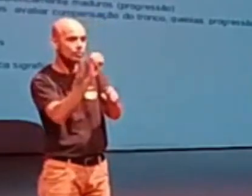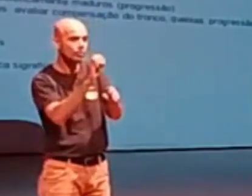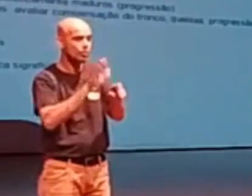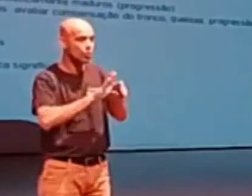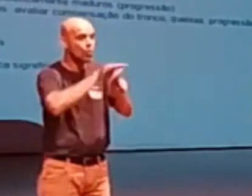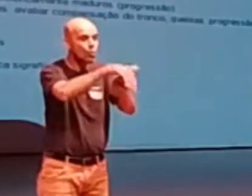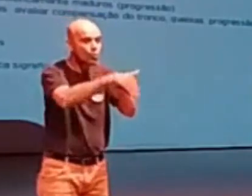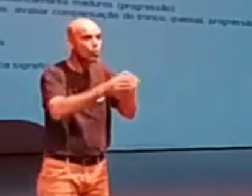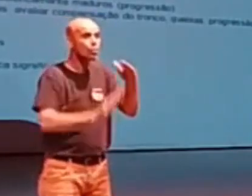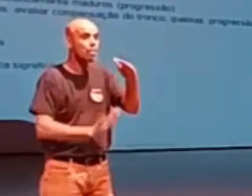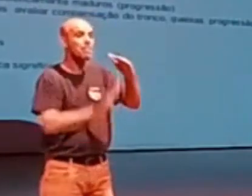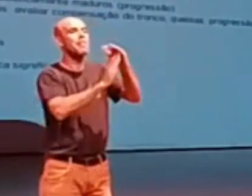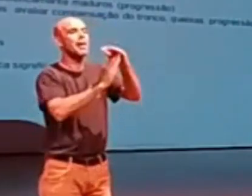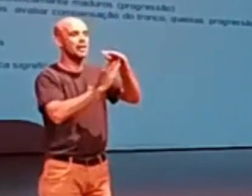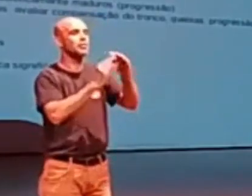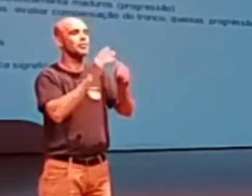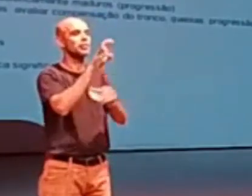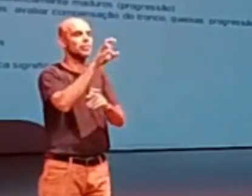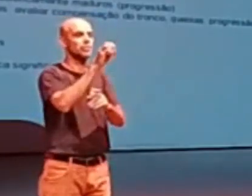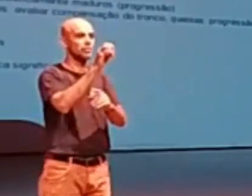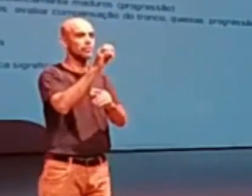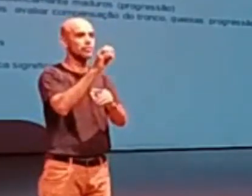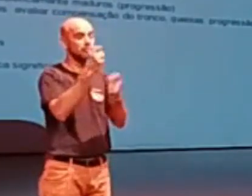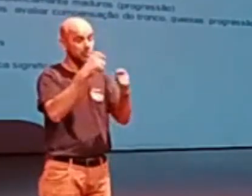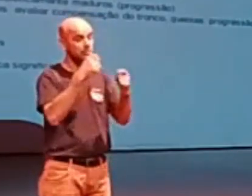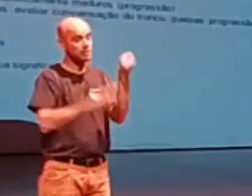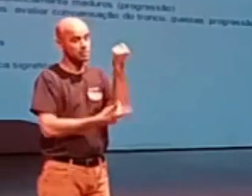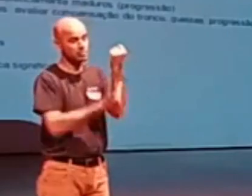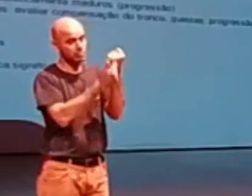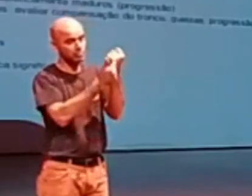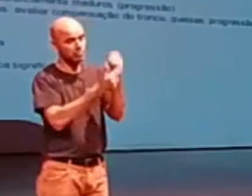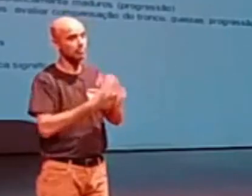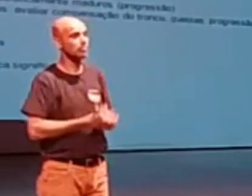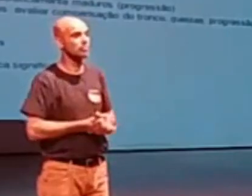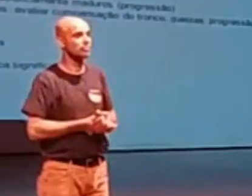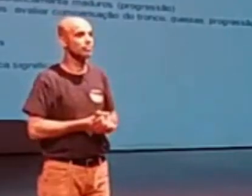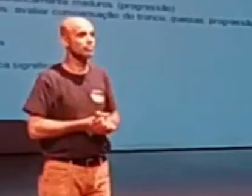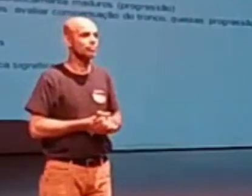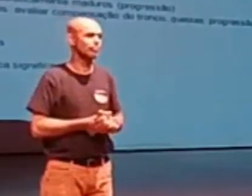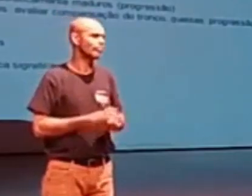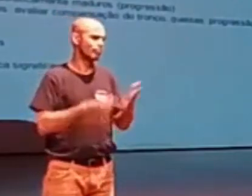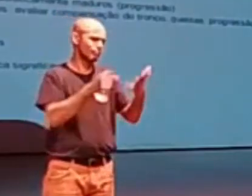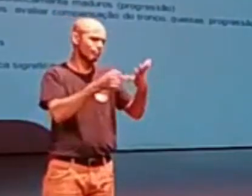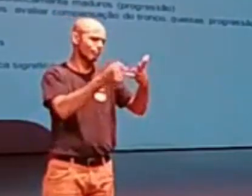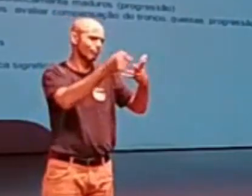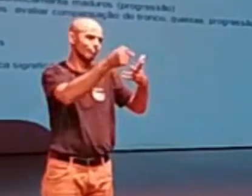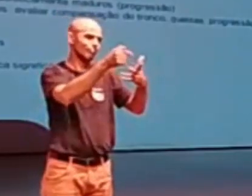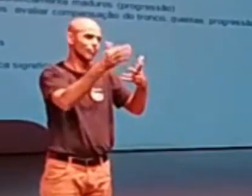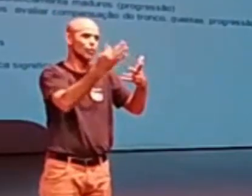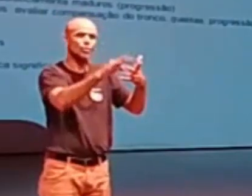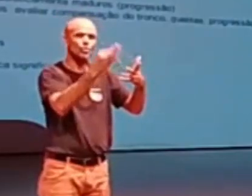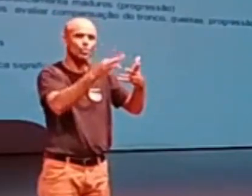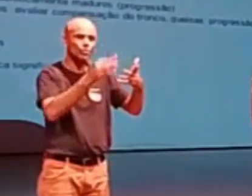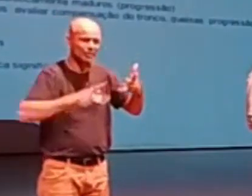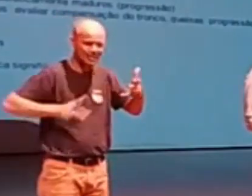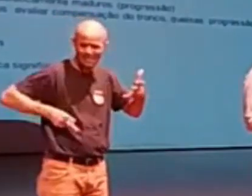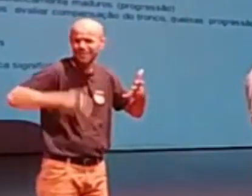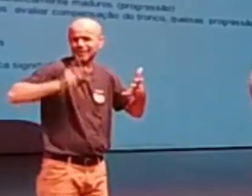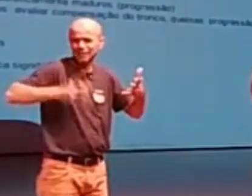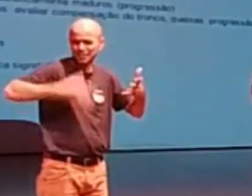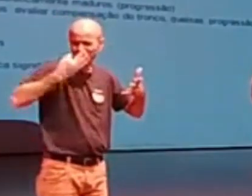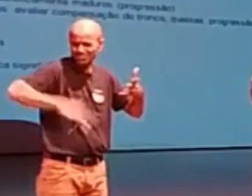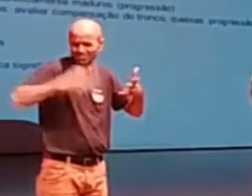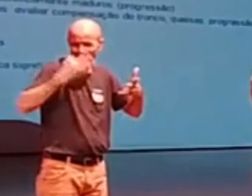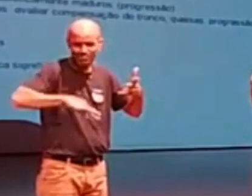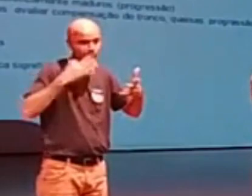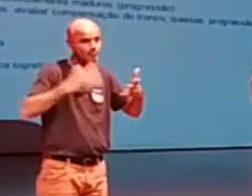50 graus, a gente já indica o procedimento cirúrgico, tá? Aí tem, em alguns outros casos, são dores incontroláveis. Eu tenho um paciente,